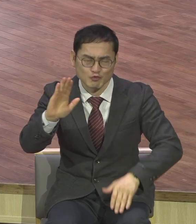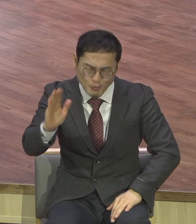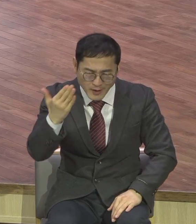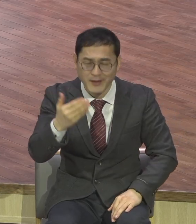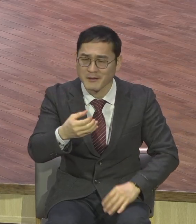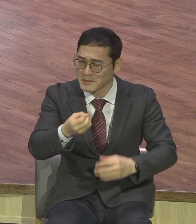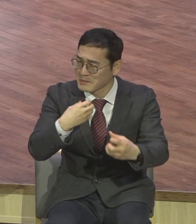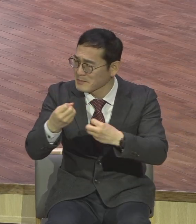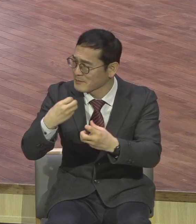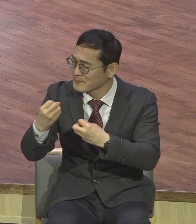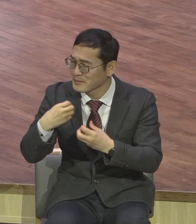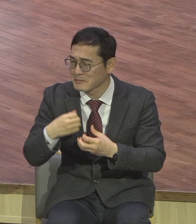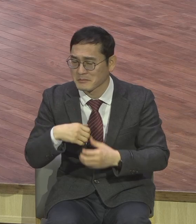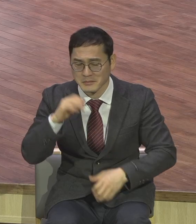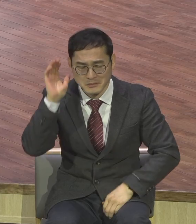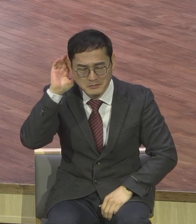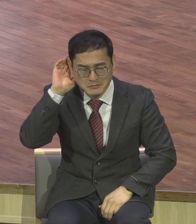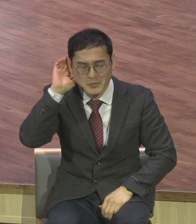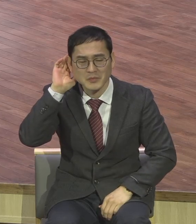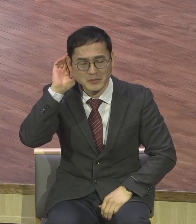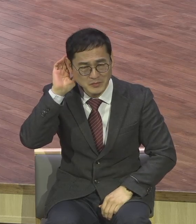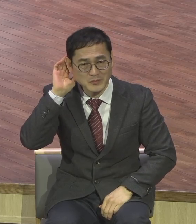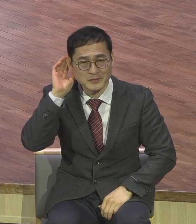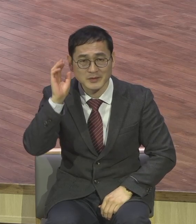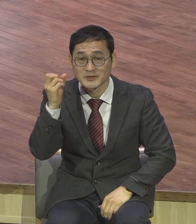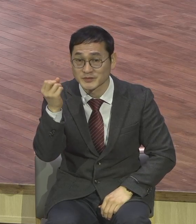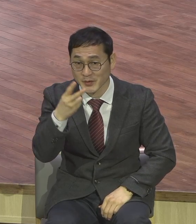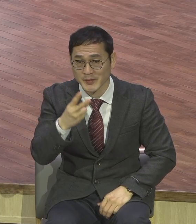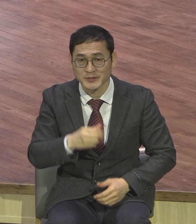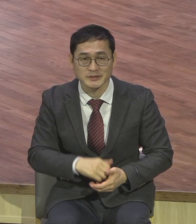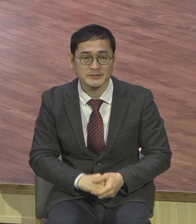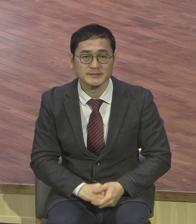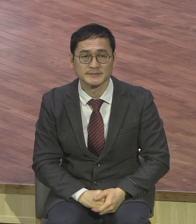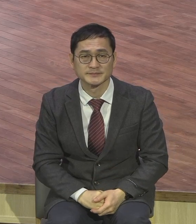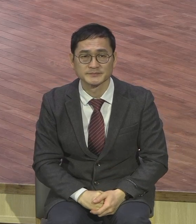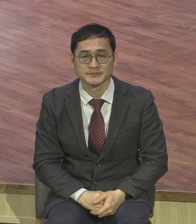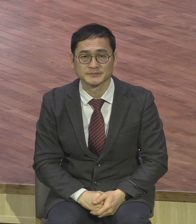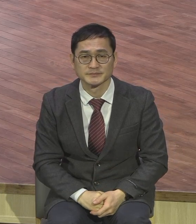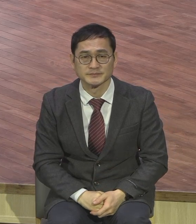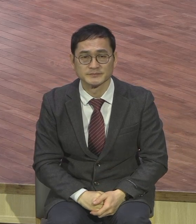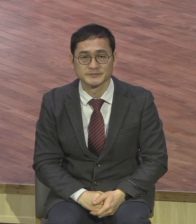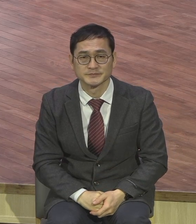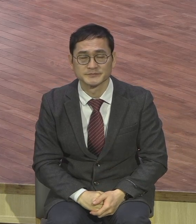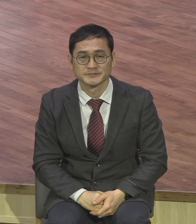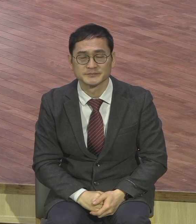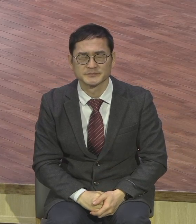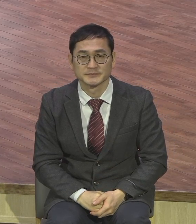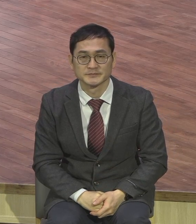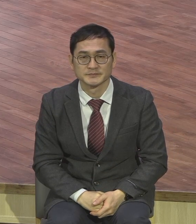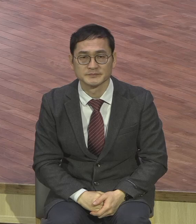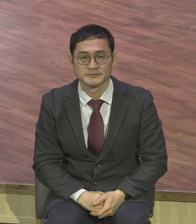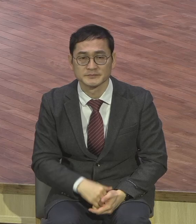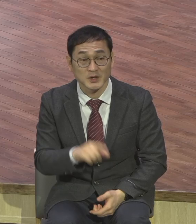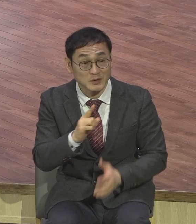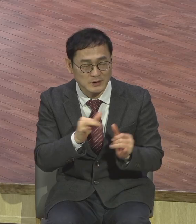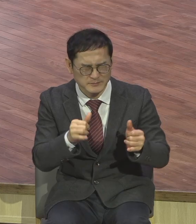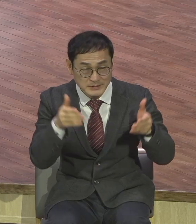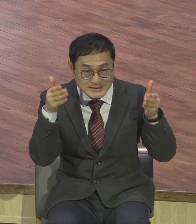간증도 듣습니다 또 어떤 분들은 그 한 시간도 안 되는 시간을 집중 못해가 막 움직이면서